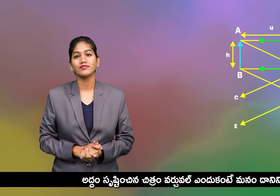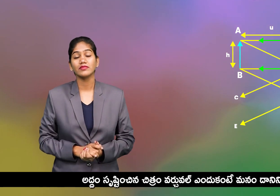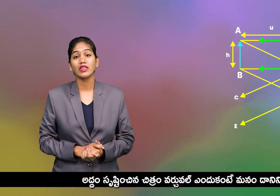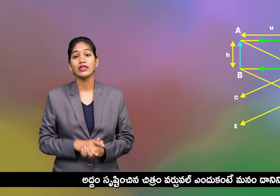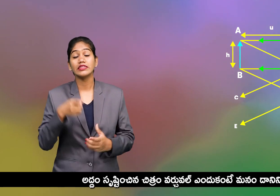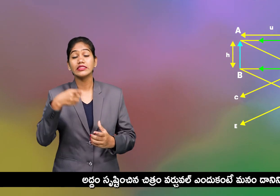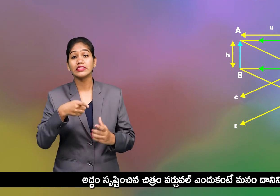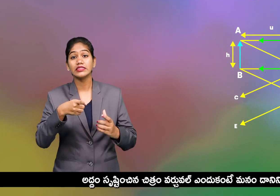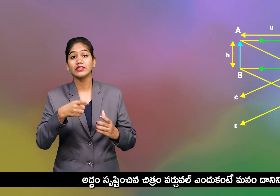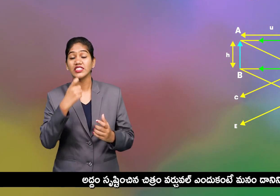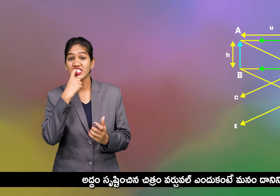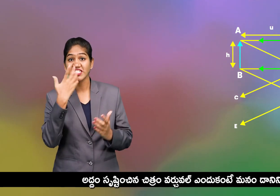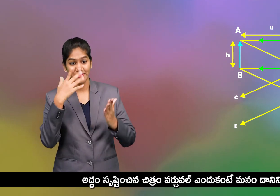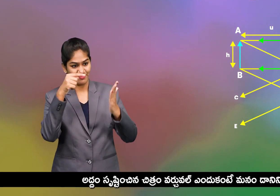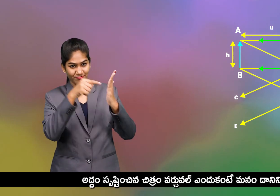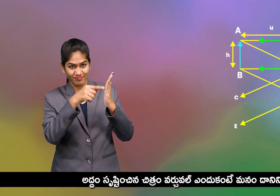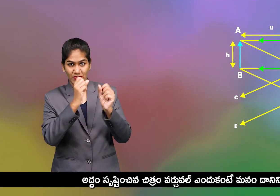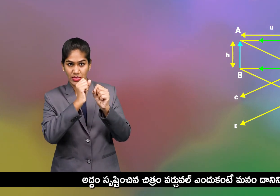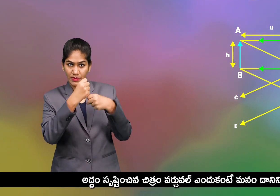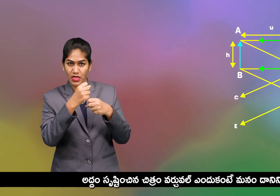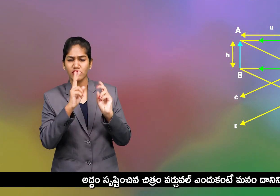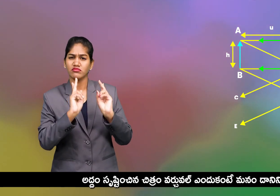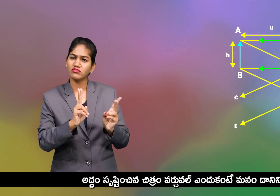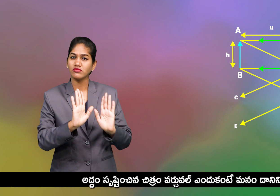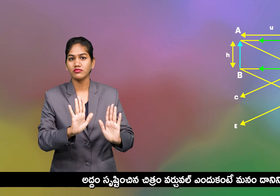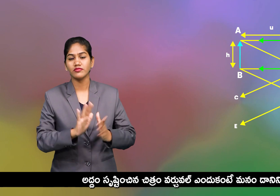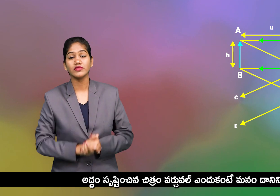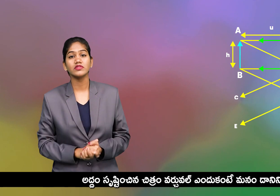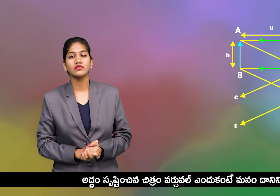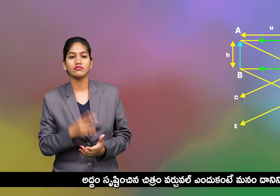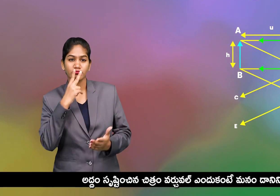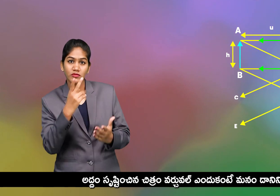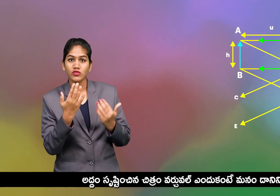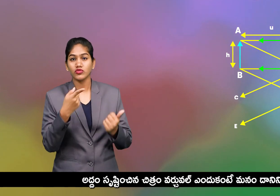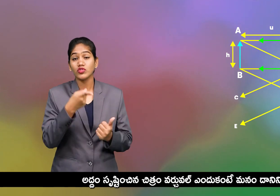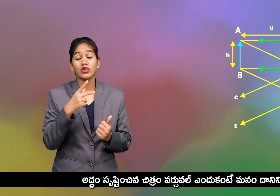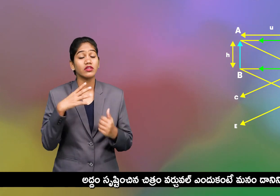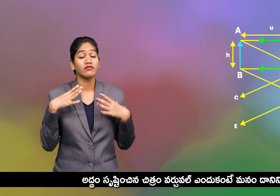అద్దం సృష్టించిన చిత్రం వర్చువల్, ఎందుకంటే మనం దానిని స్క్రీన్పై చూడలేము.